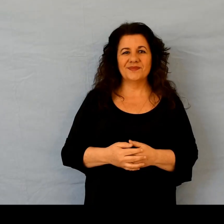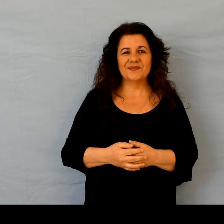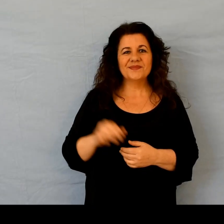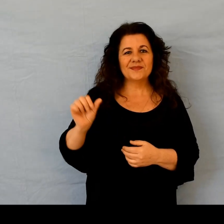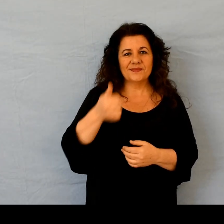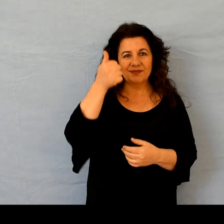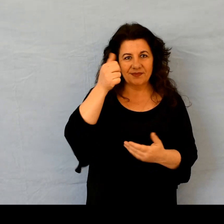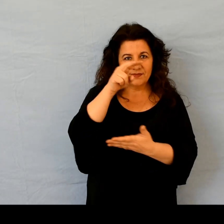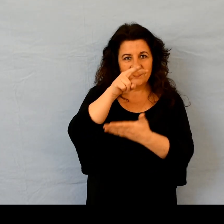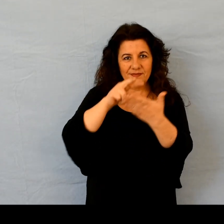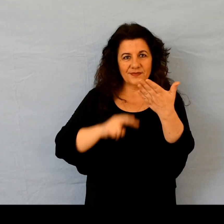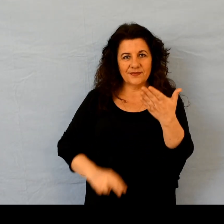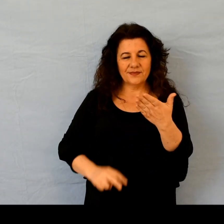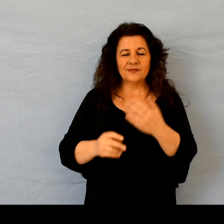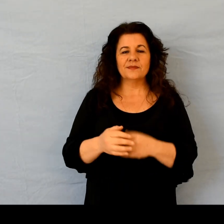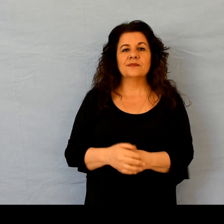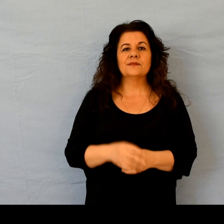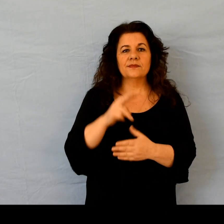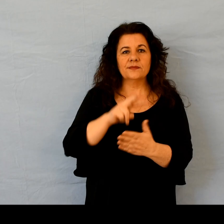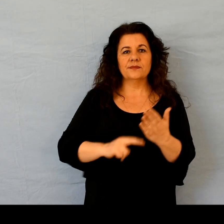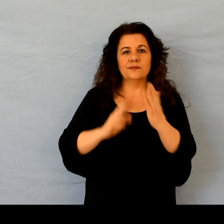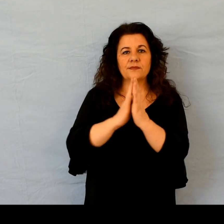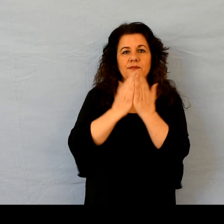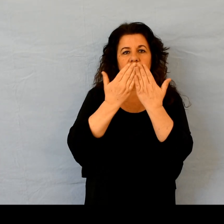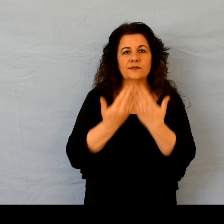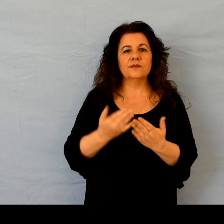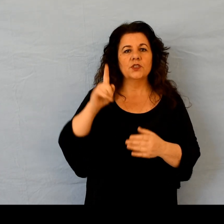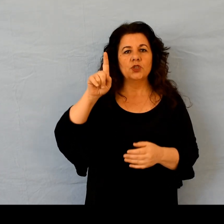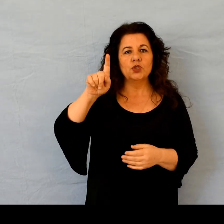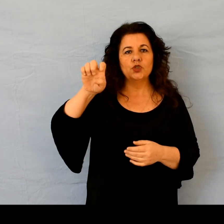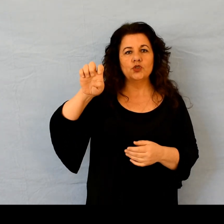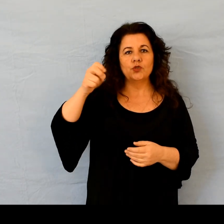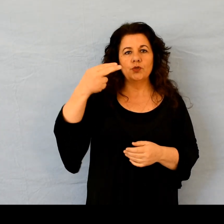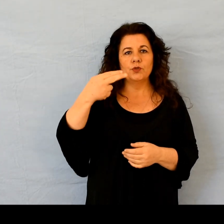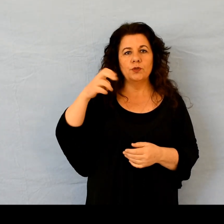Première lecture. Lecture du livre de la Genèse.